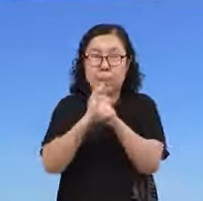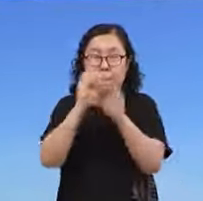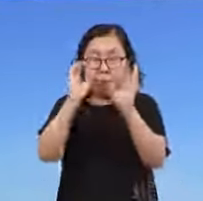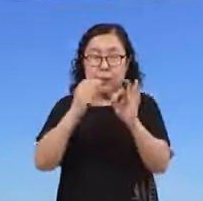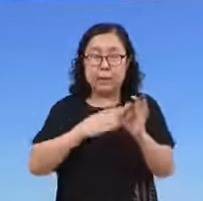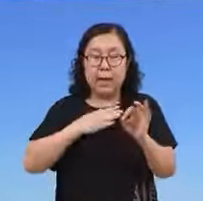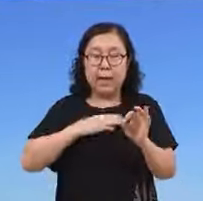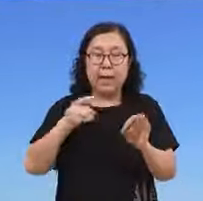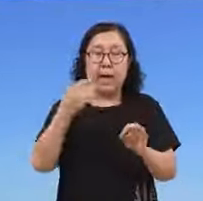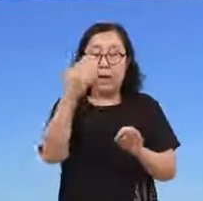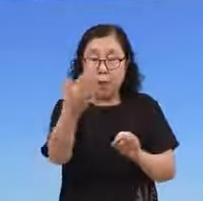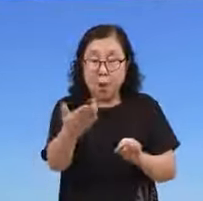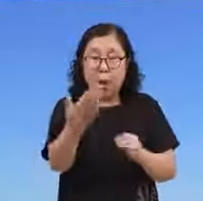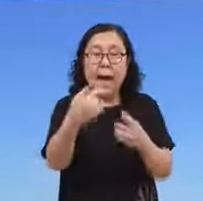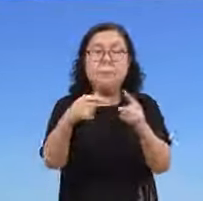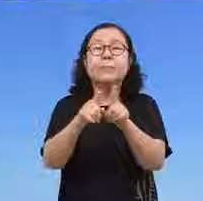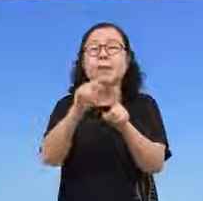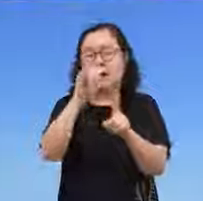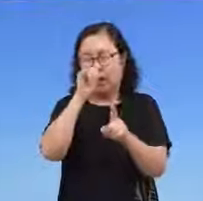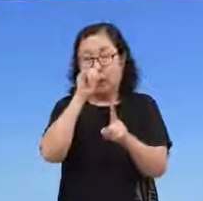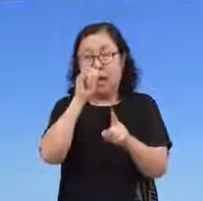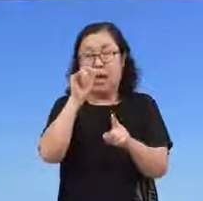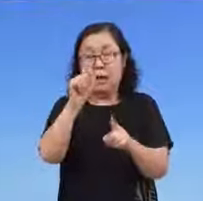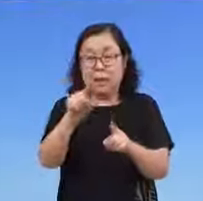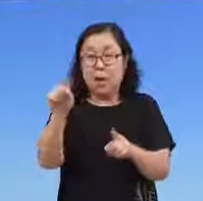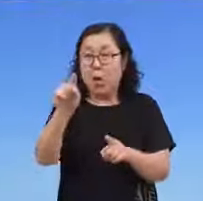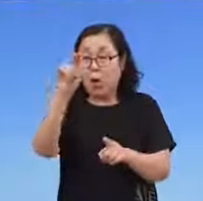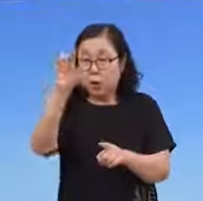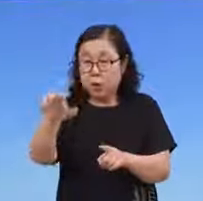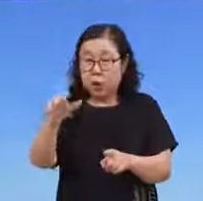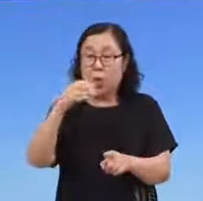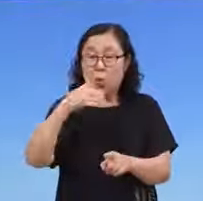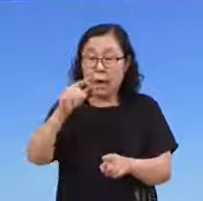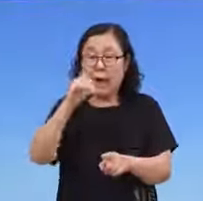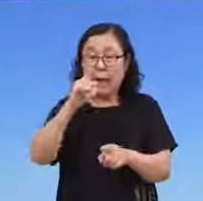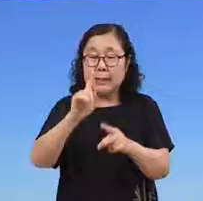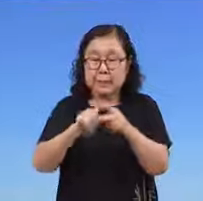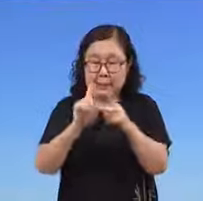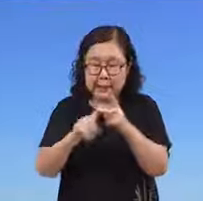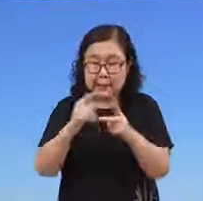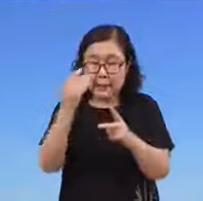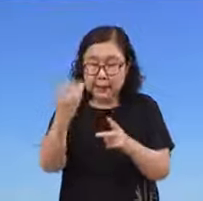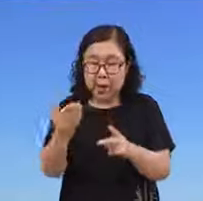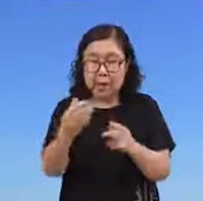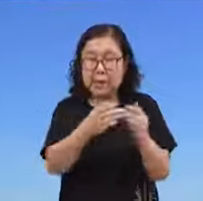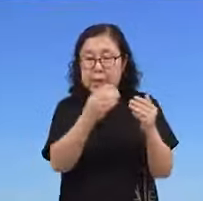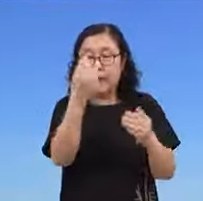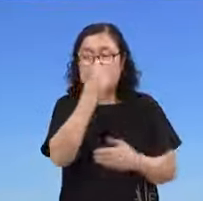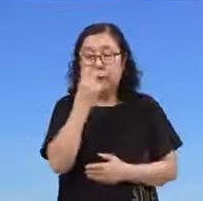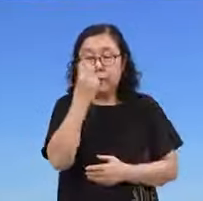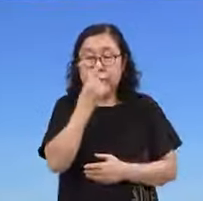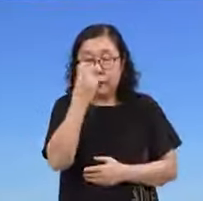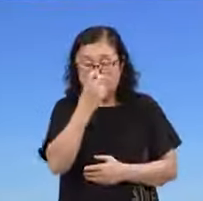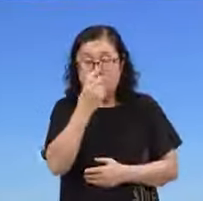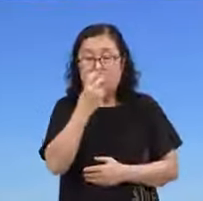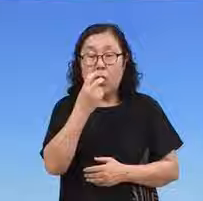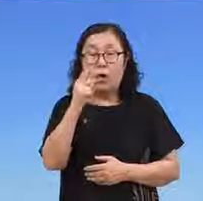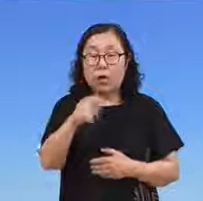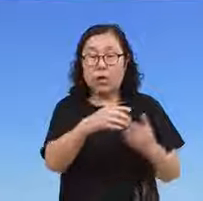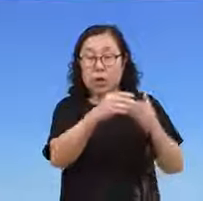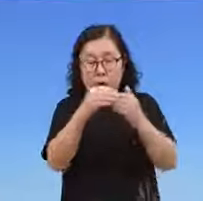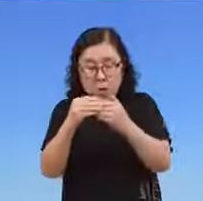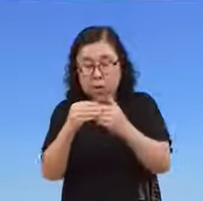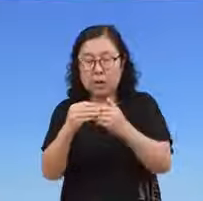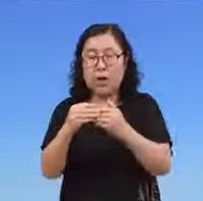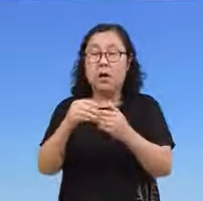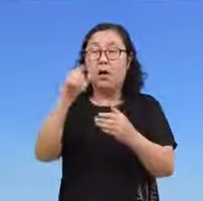내가 너와 함께 있어. 내가 너와 함께 있어. 그 다음 보세요. 너가 어디로 가든지 너를 지키며 너를 이끌어 이 땅으로